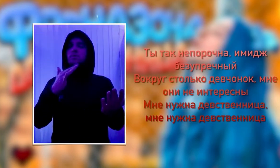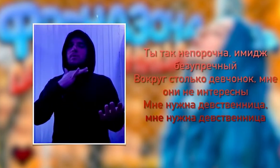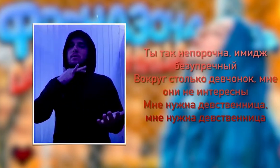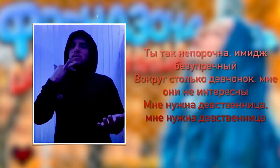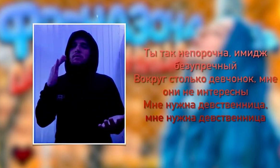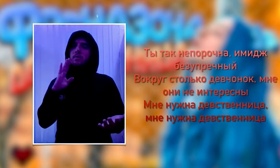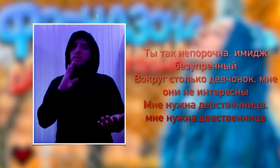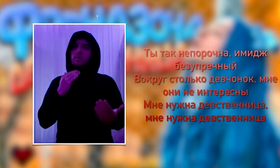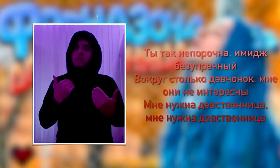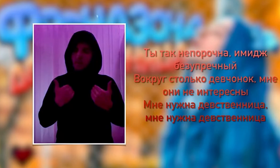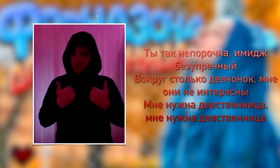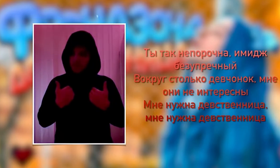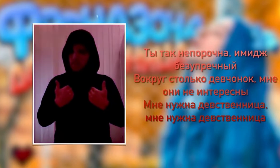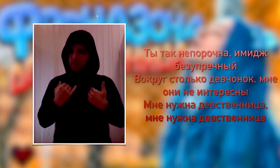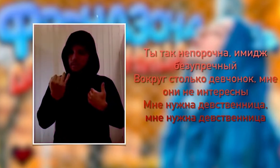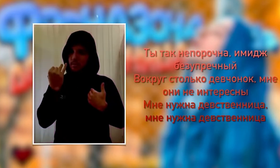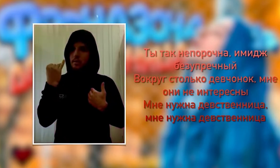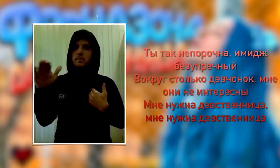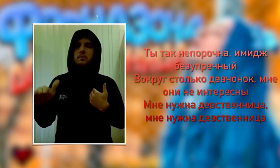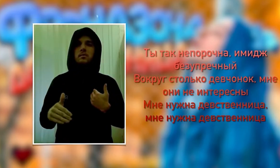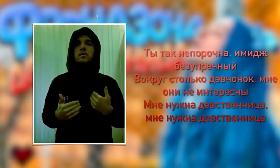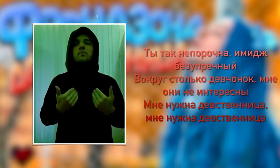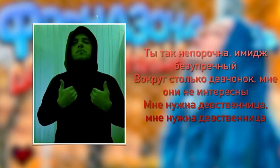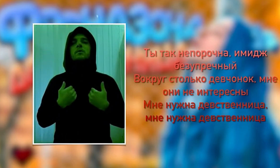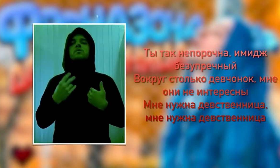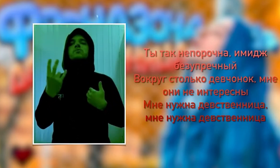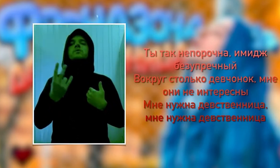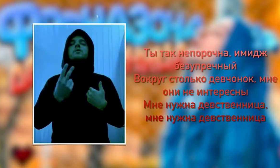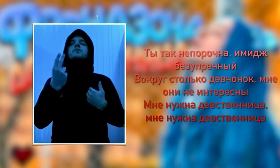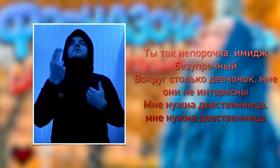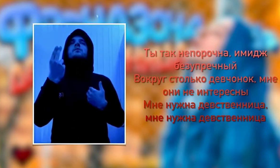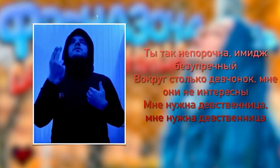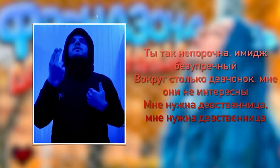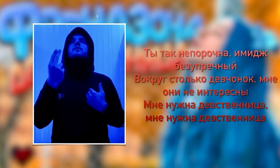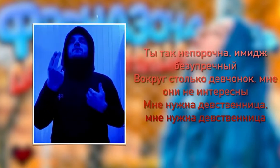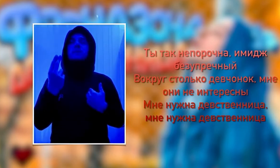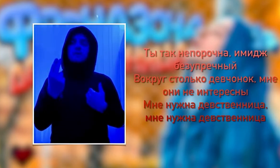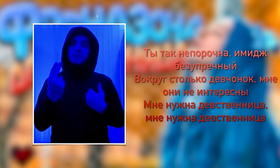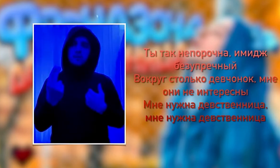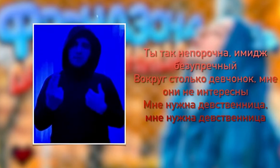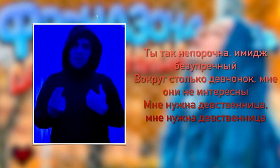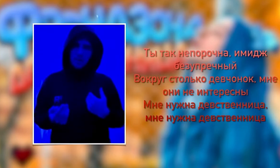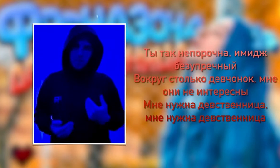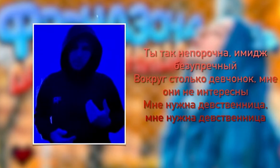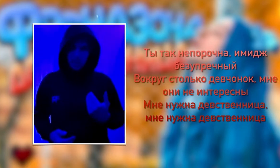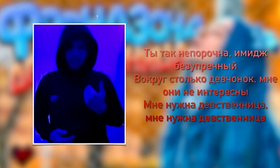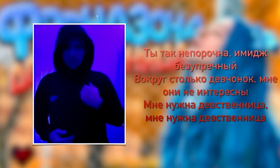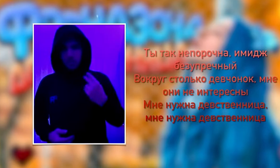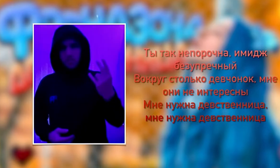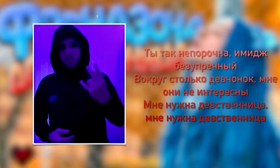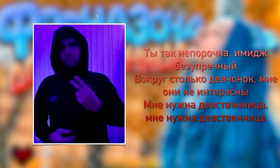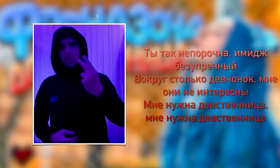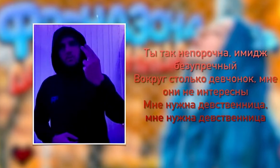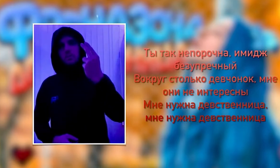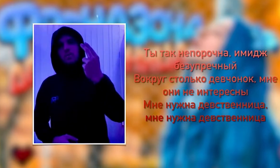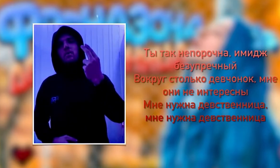столько девчонок, мне они неинтересны. Мне нужна девственница, мне